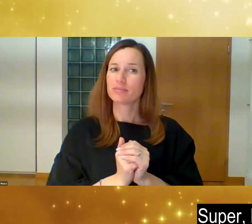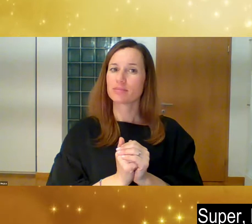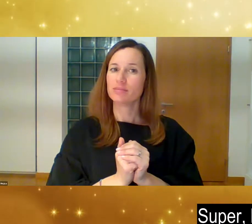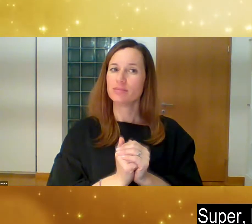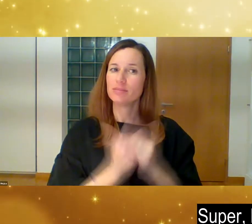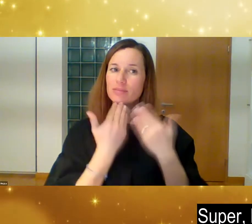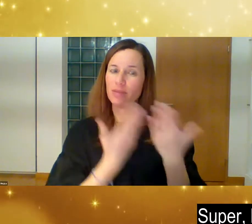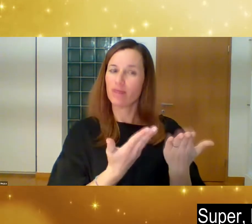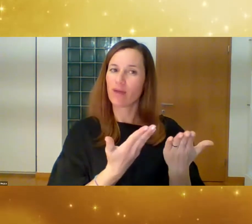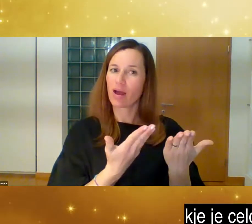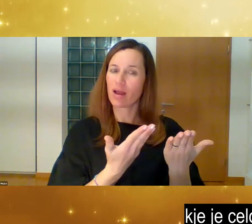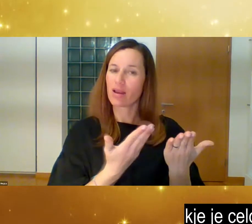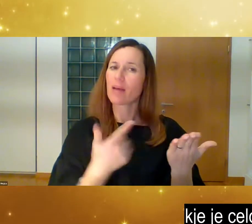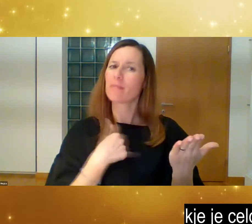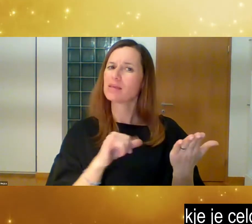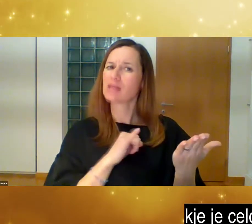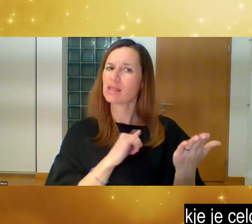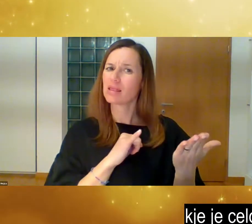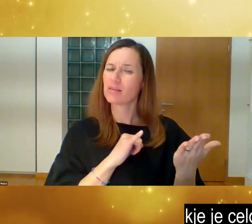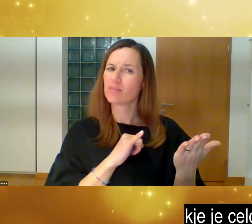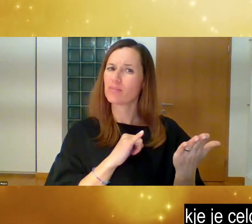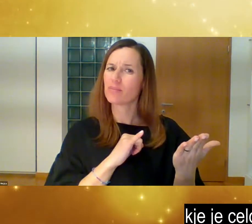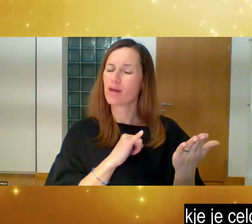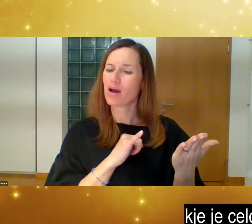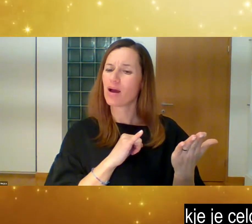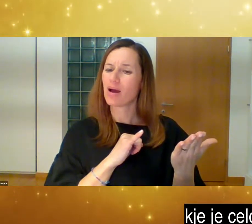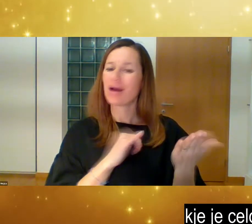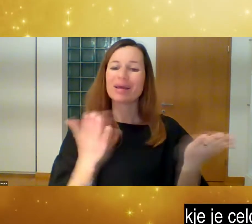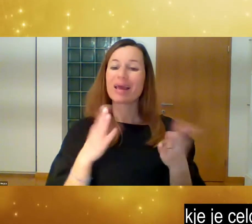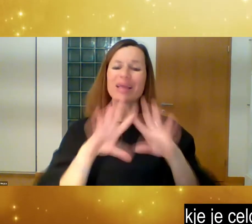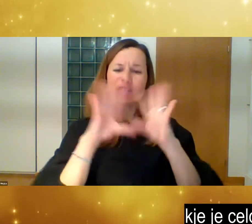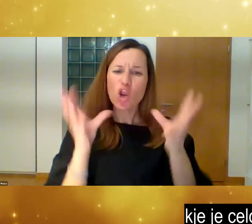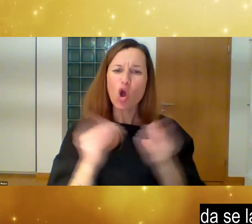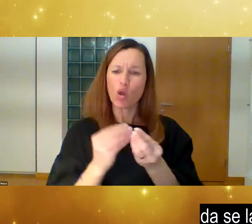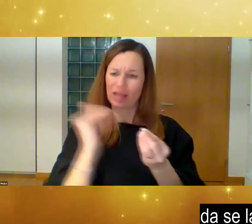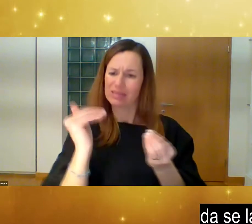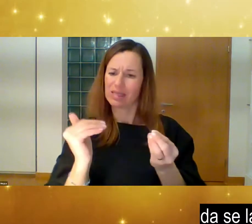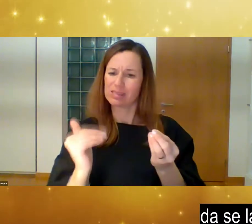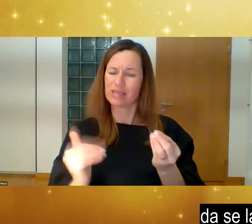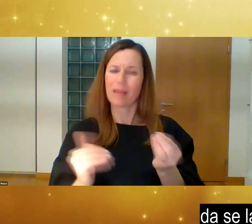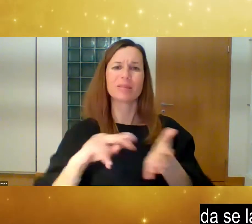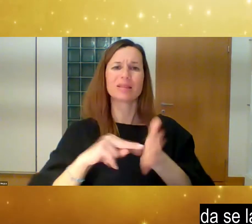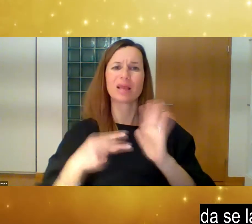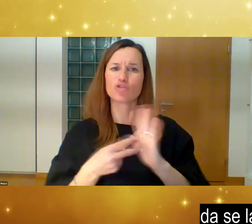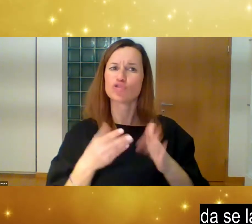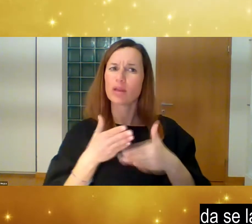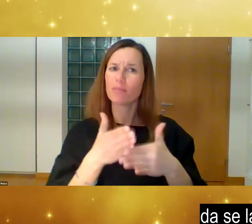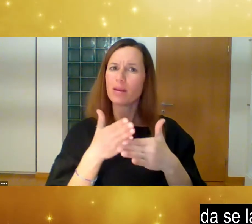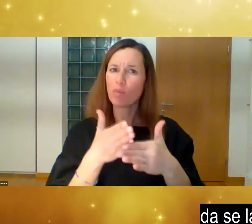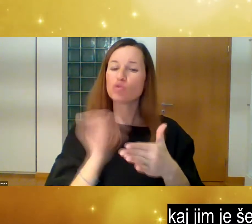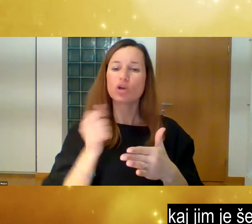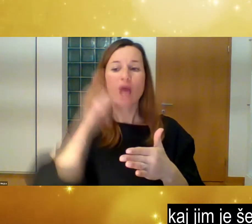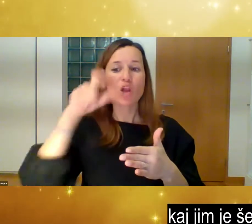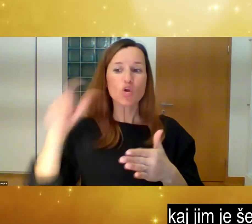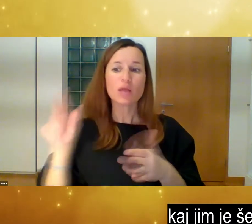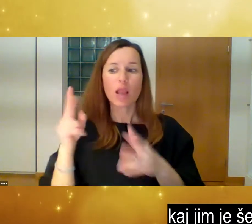Super, hvala lepa. Zanima pa me pravzaprav, kje je celoten seznam tehničnih pripomočkov, da se lahko ljudje seznanijo s